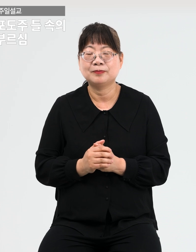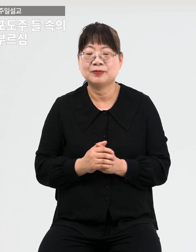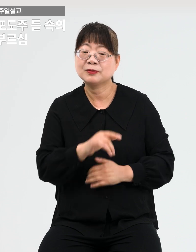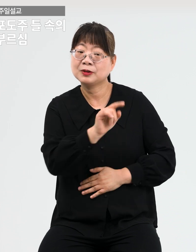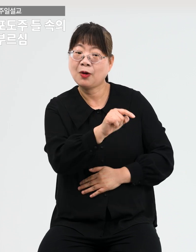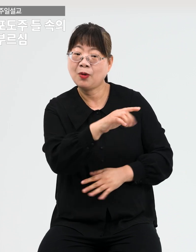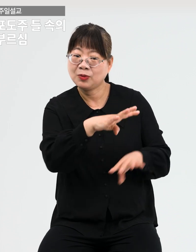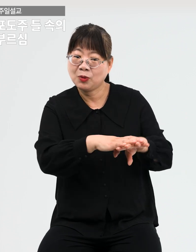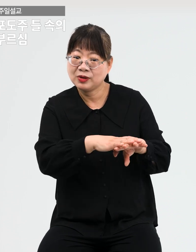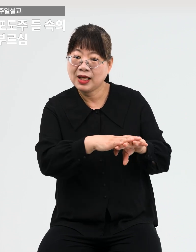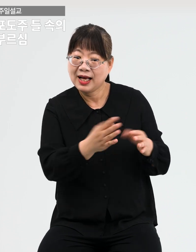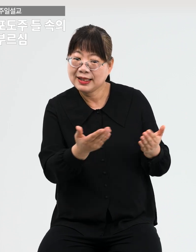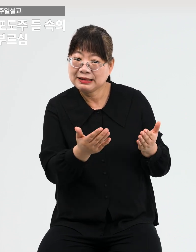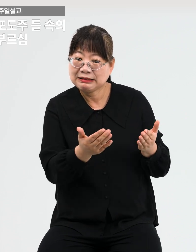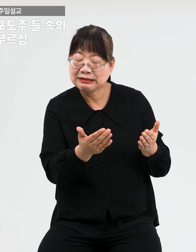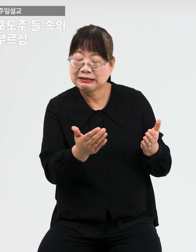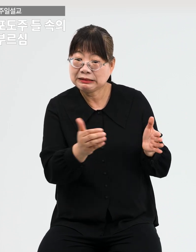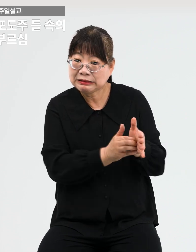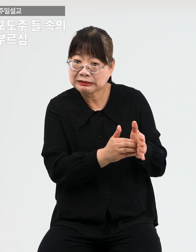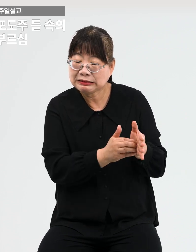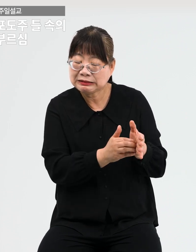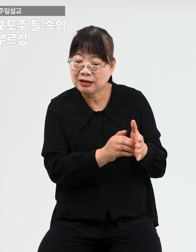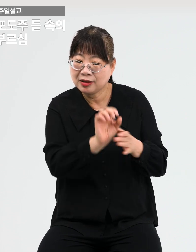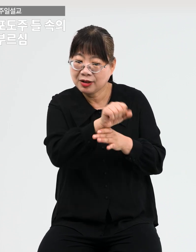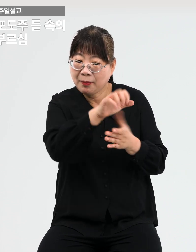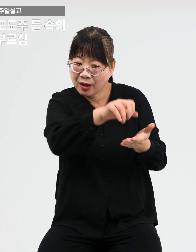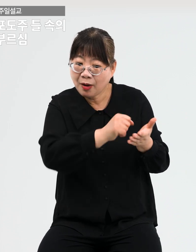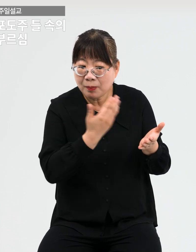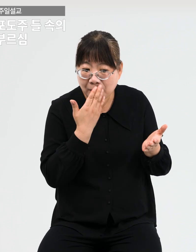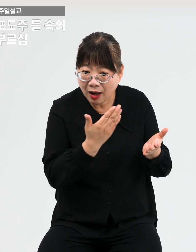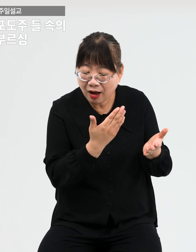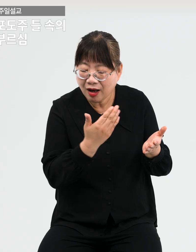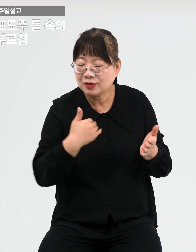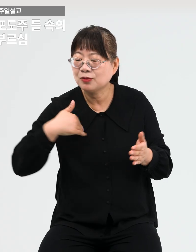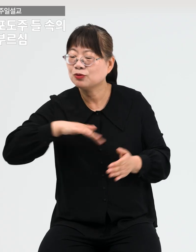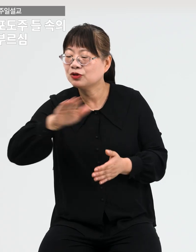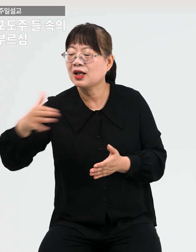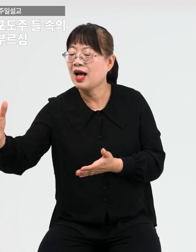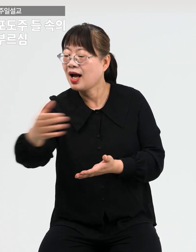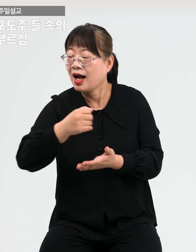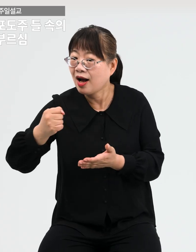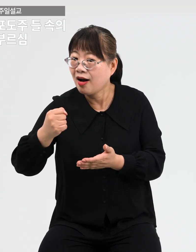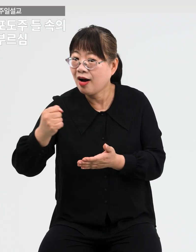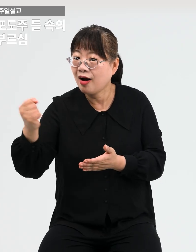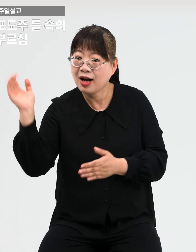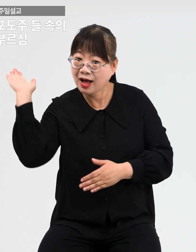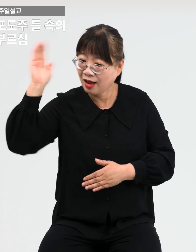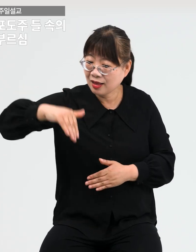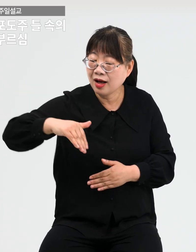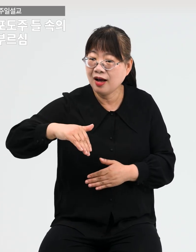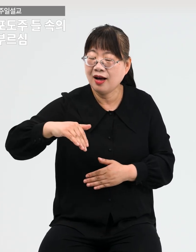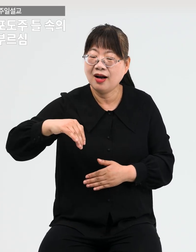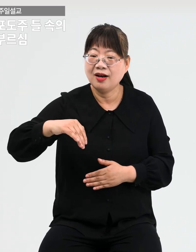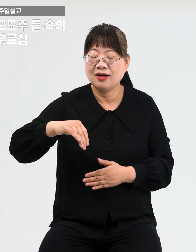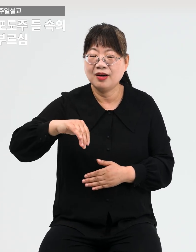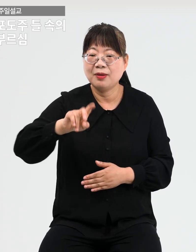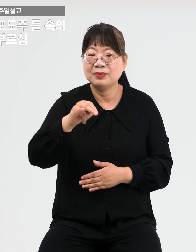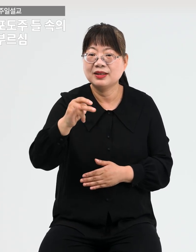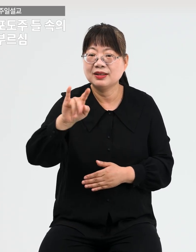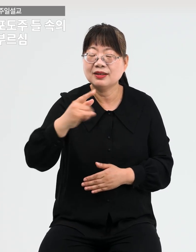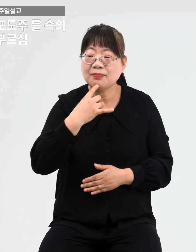쟤들 농사 거둘 때 됐잖아? 그러면 거두러 가야지 해서 자기들만 오는 게 아니라